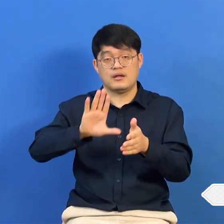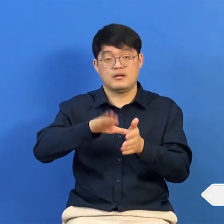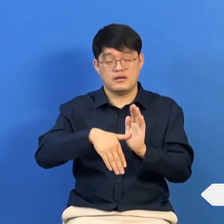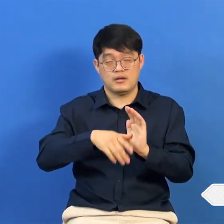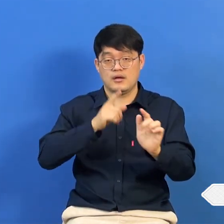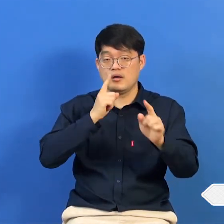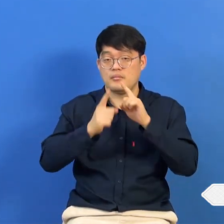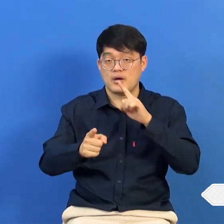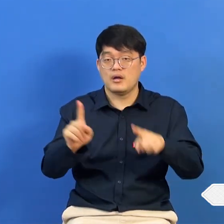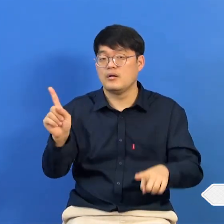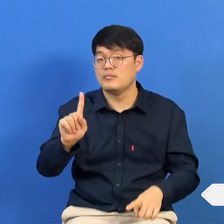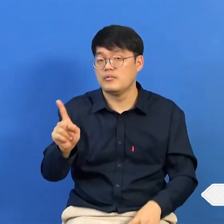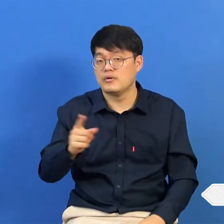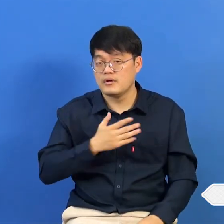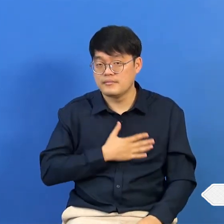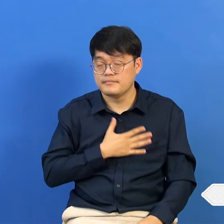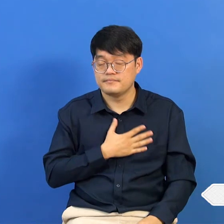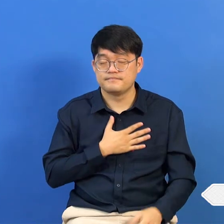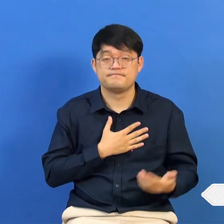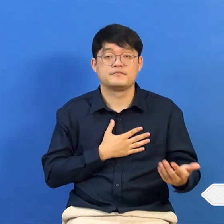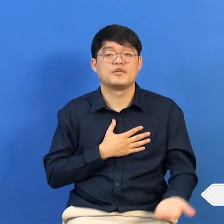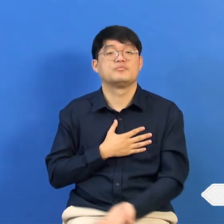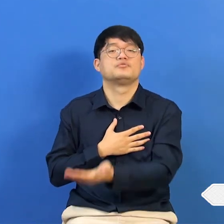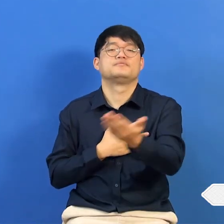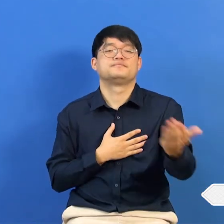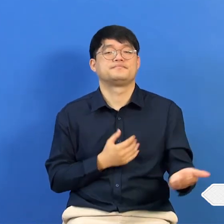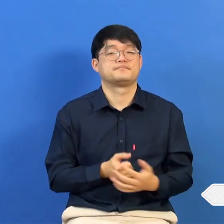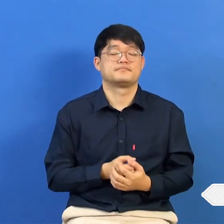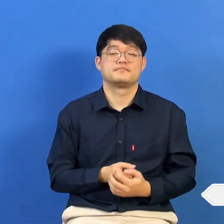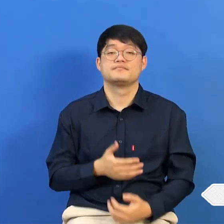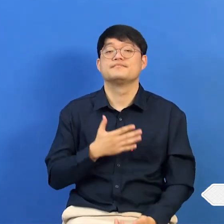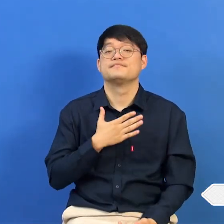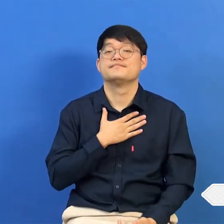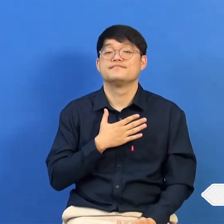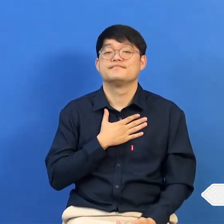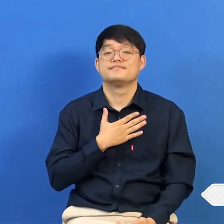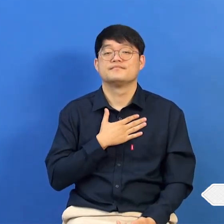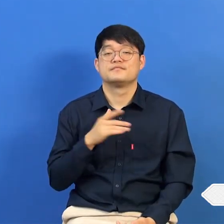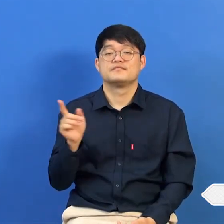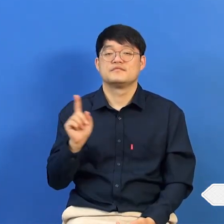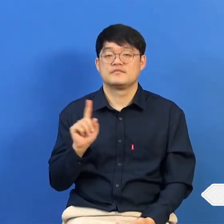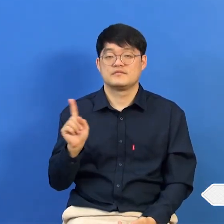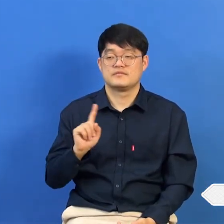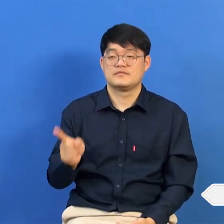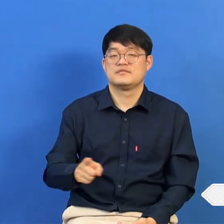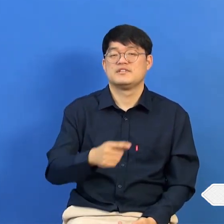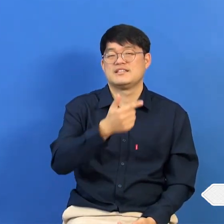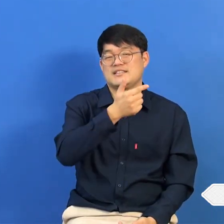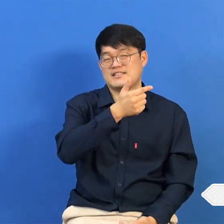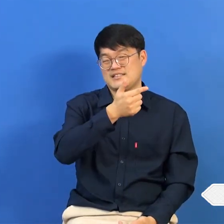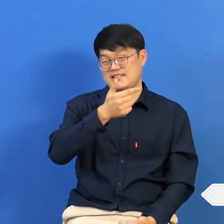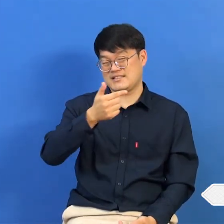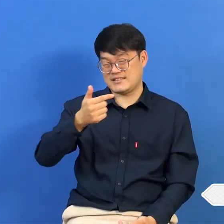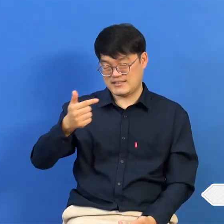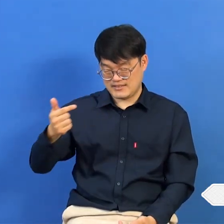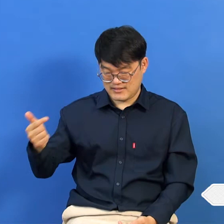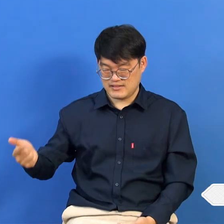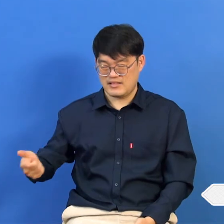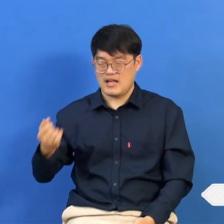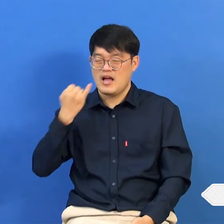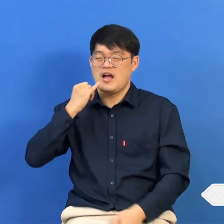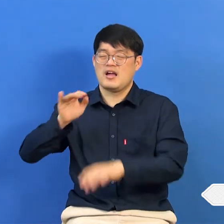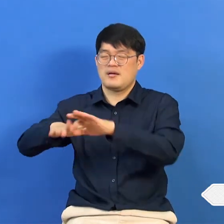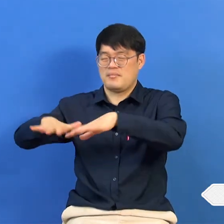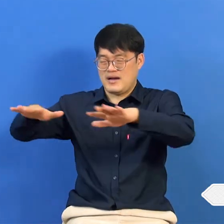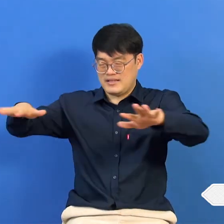하면서 뭐라고 했는지 아십니까? 여러분, 저는 망망대해에 이제 첫 발을 내디딘